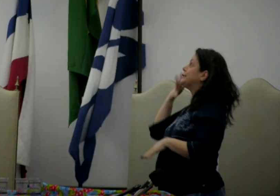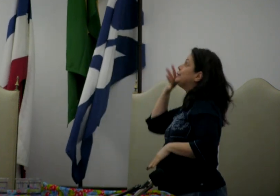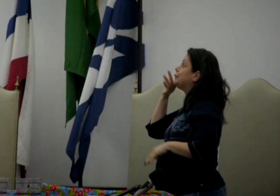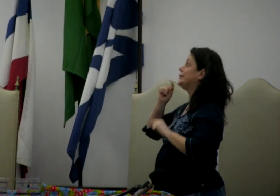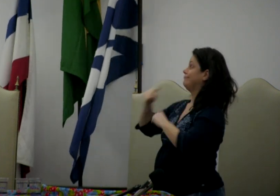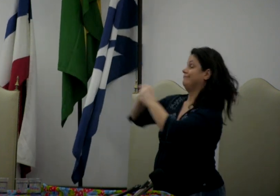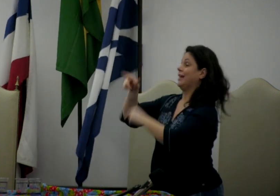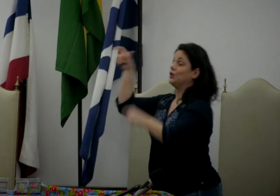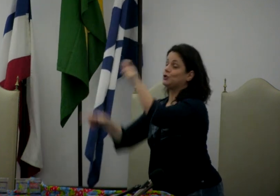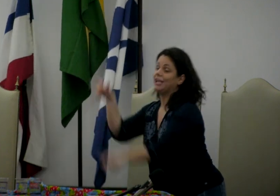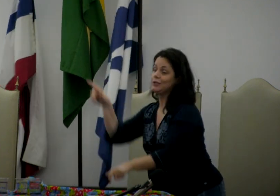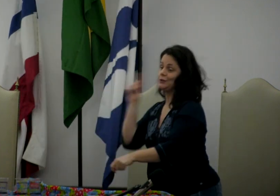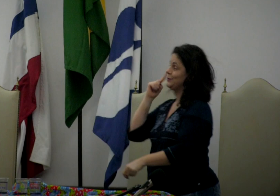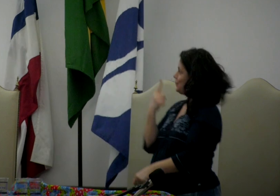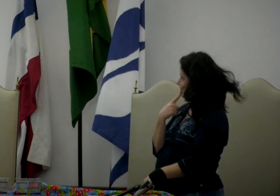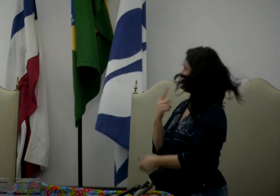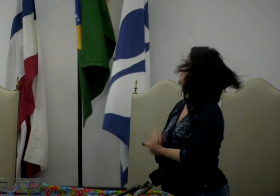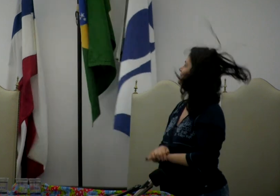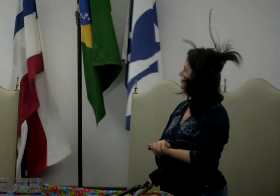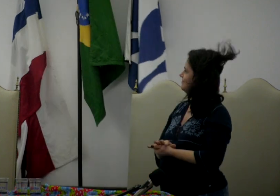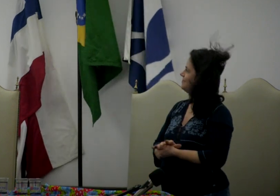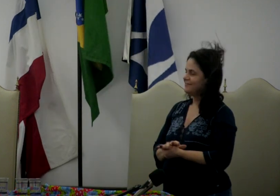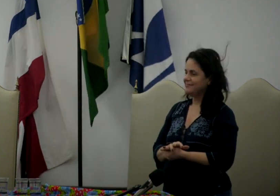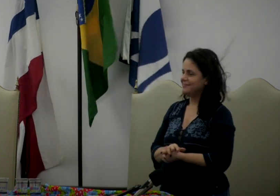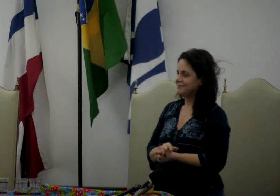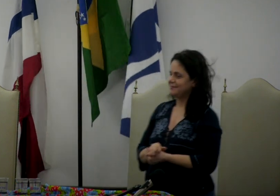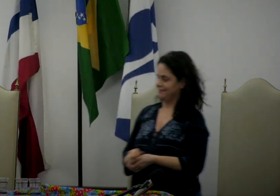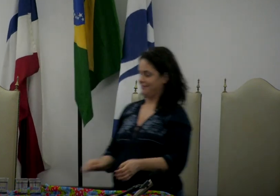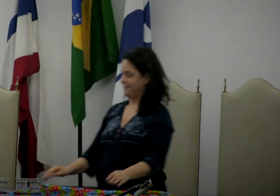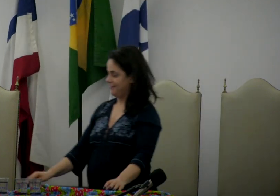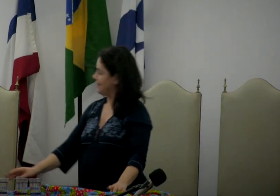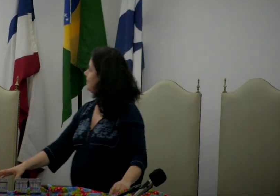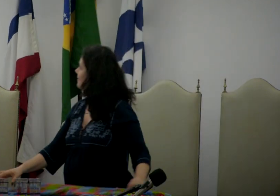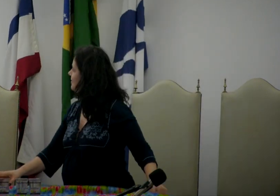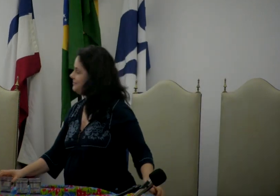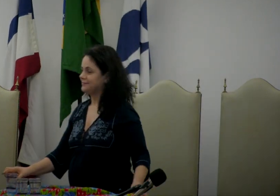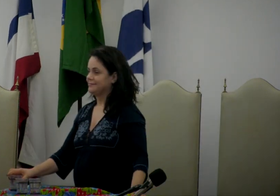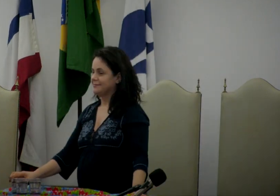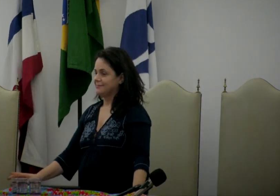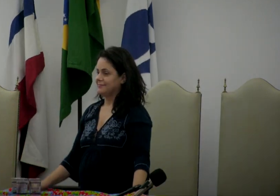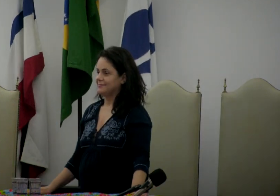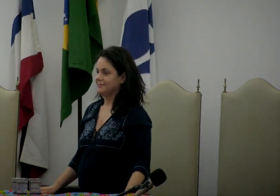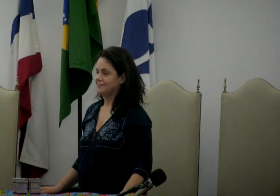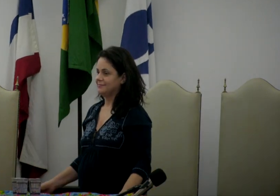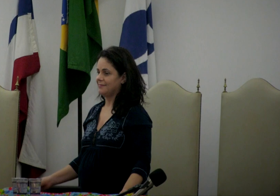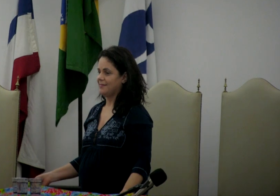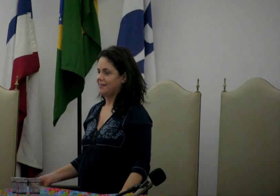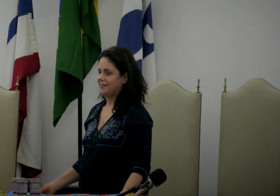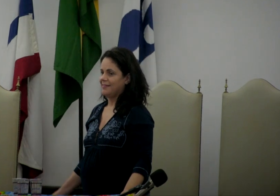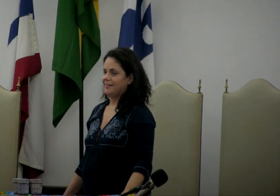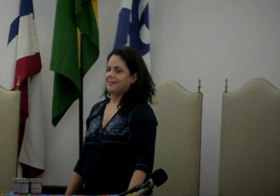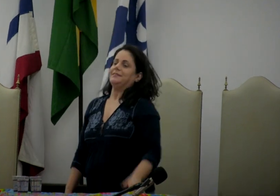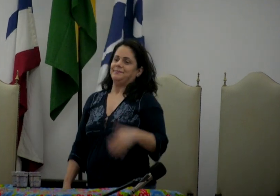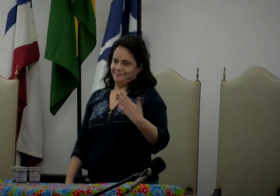amainados. Mares amainados ou furiosos. Depende dos próximos discursos que vão ser circulados e inscritos na Constituição